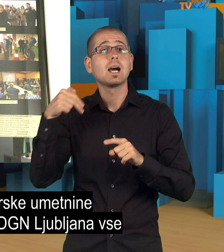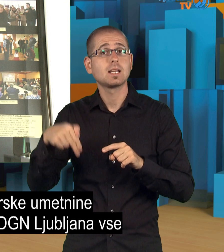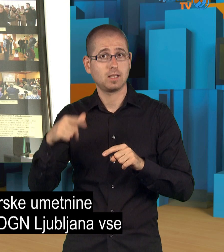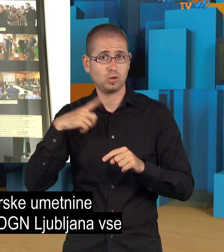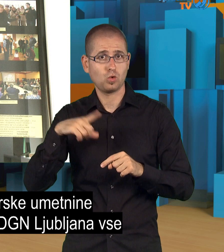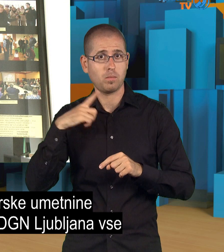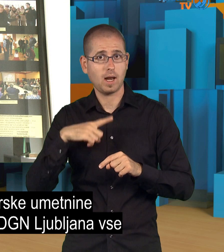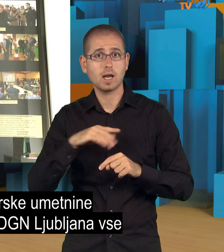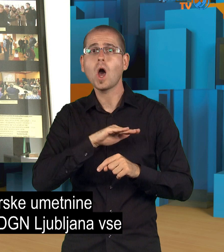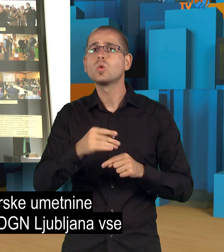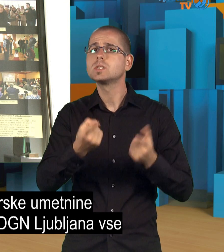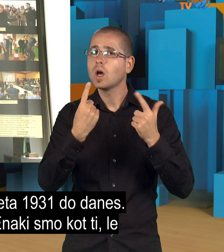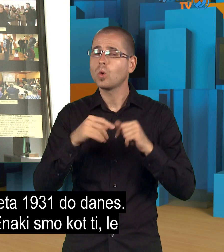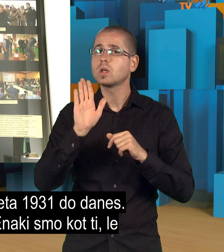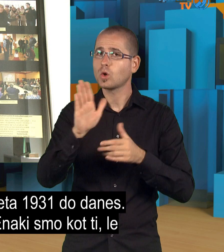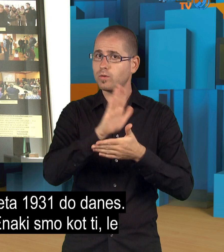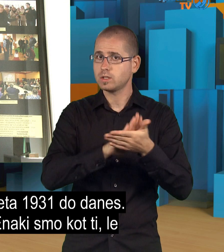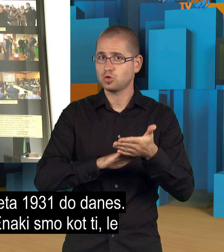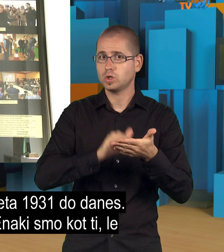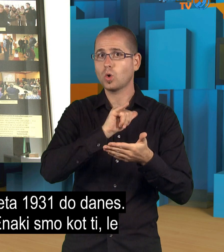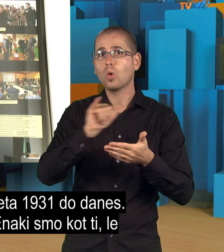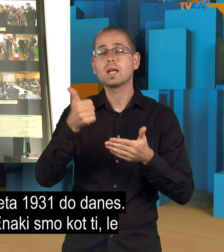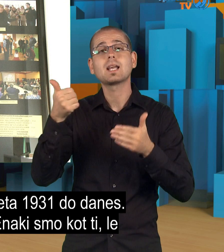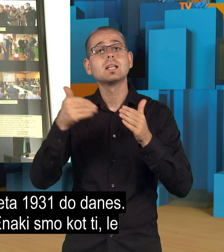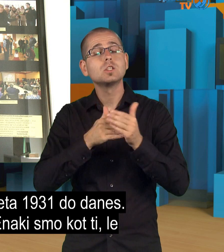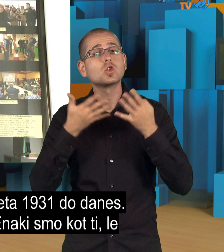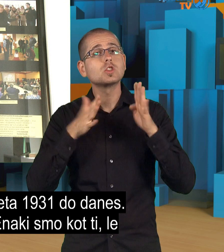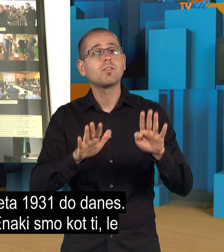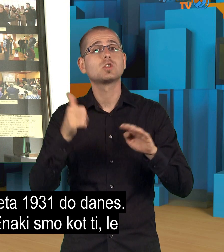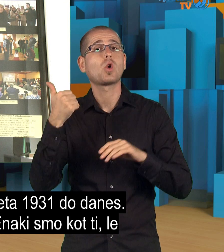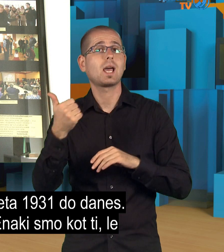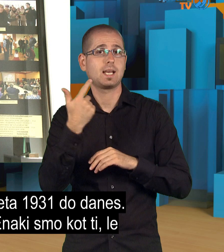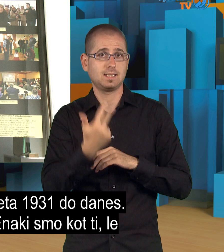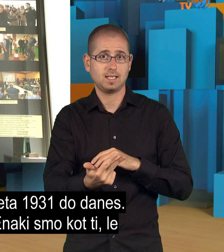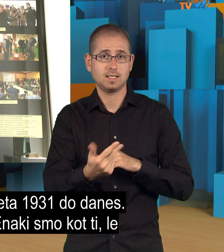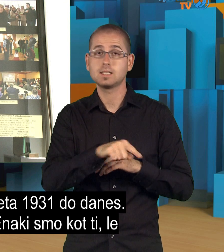od njegovih začetkov leta 1931 do danes.